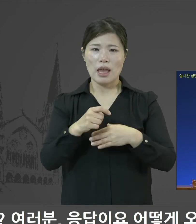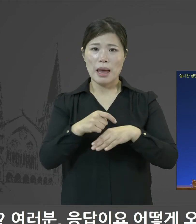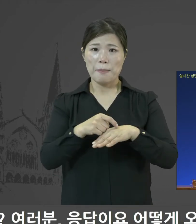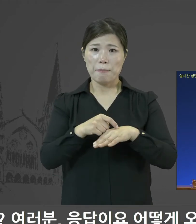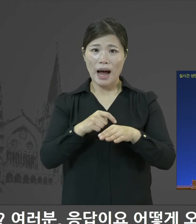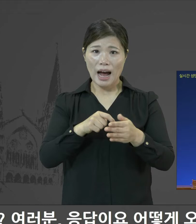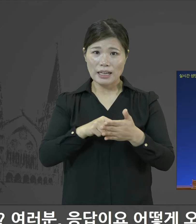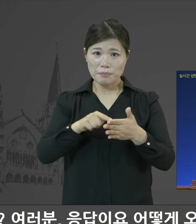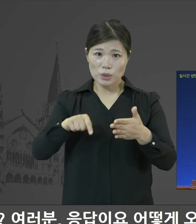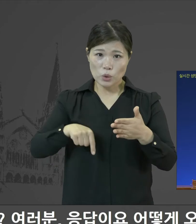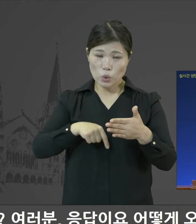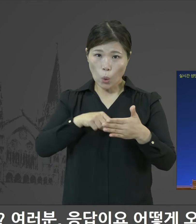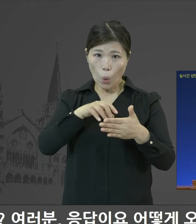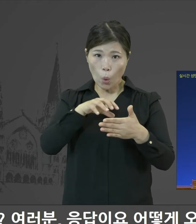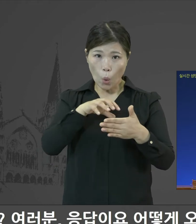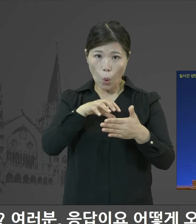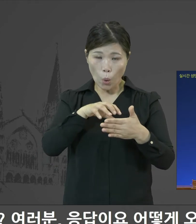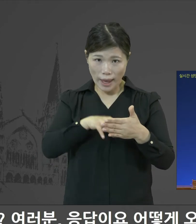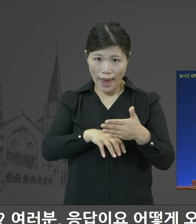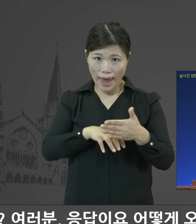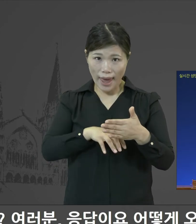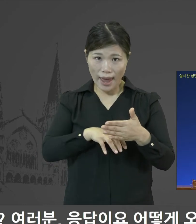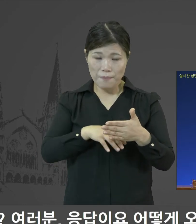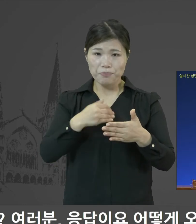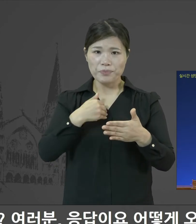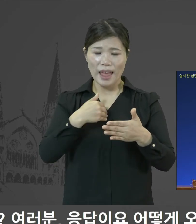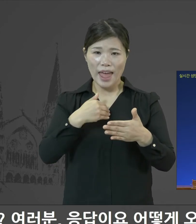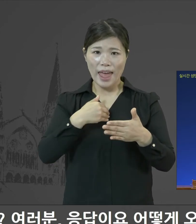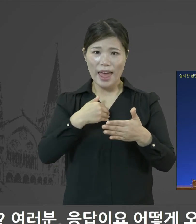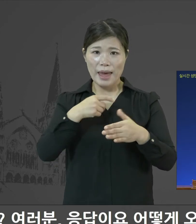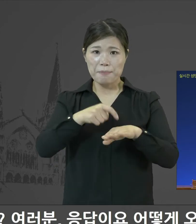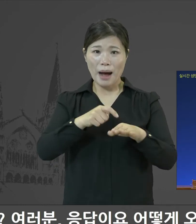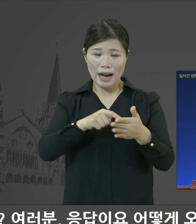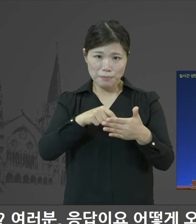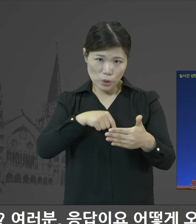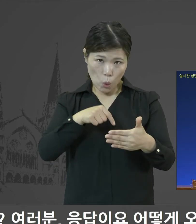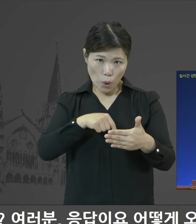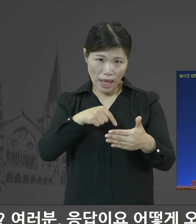남겨두시길 바랍니다. 응답은